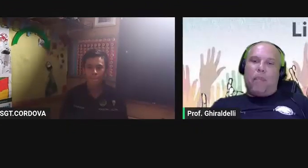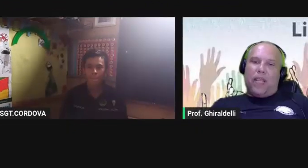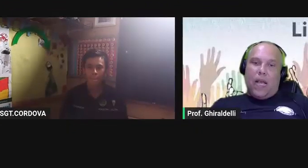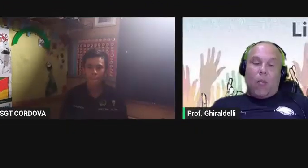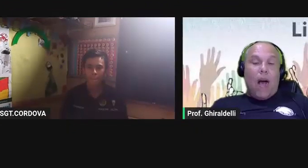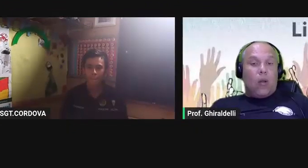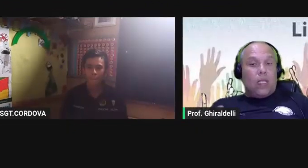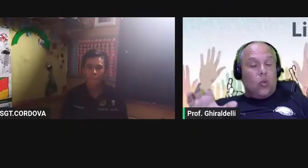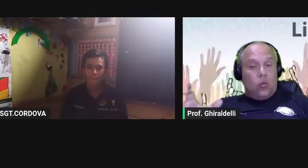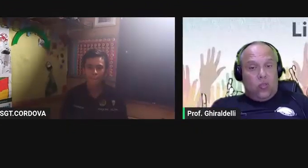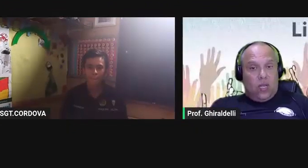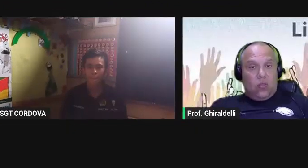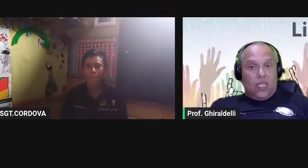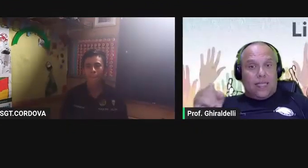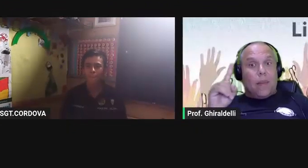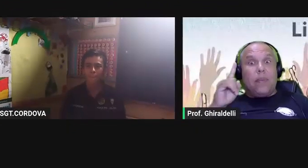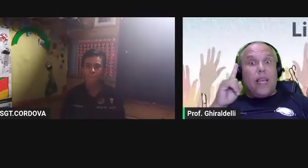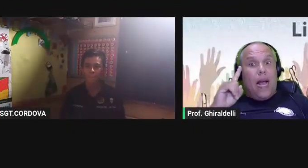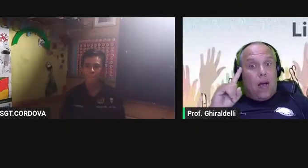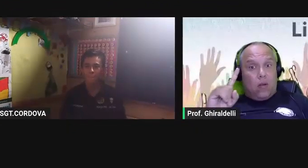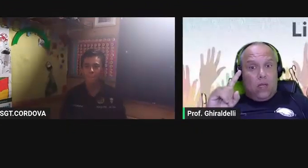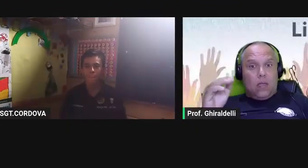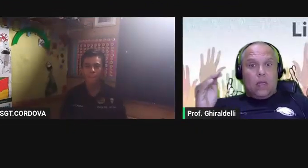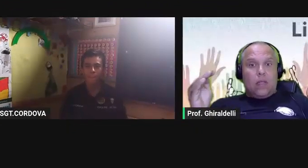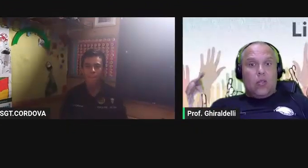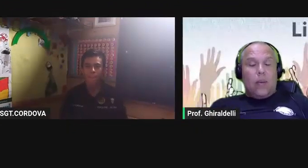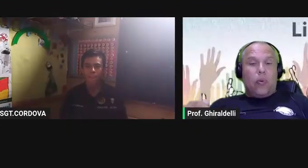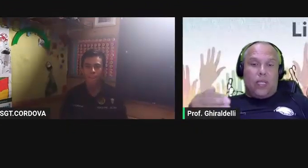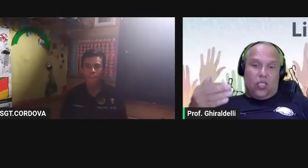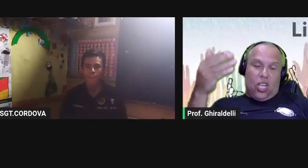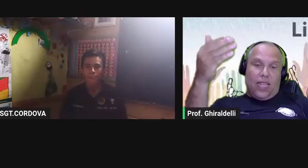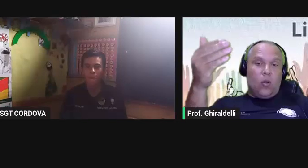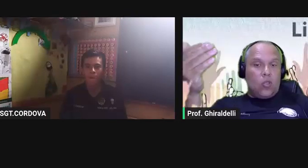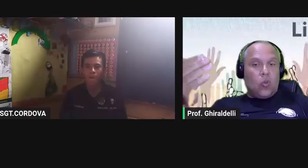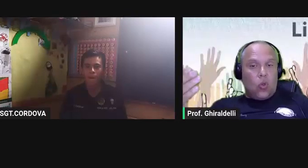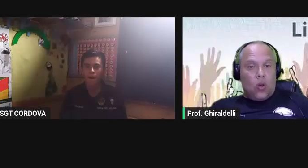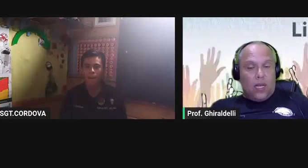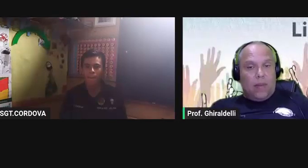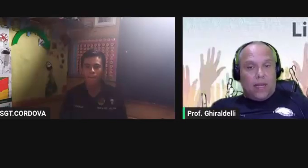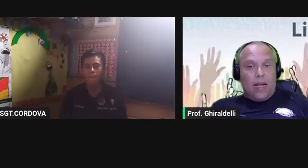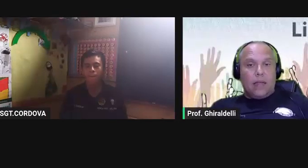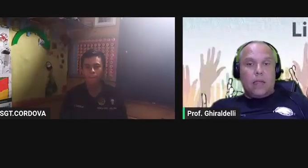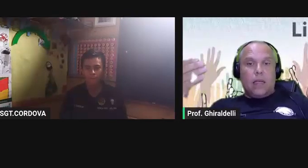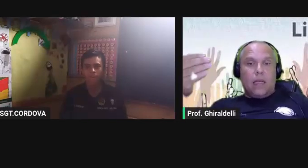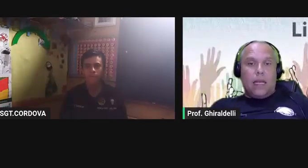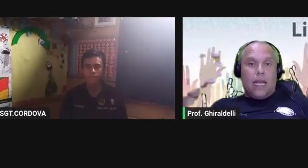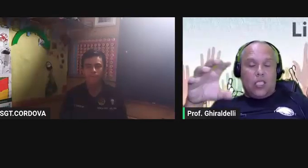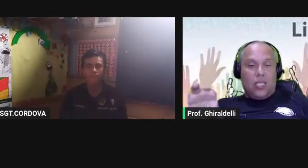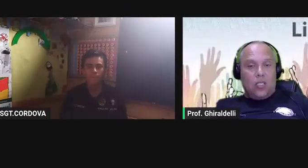É uma aula de introdução, gente. Essa é a primeira aula. Depois a gente já tem o nosso cronograma, tá? A gente resolveu